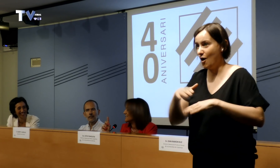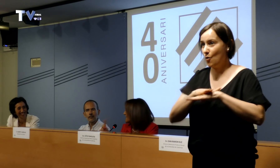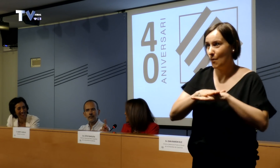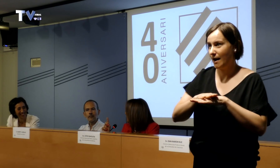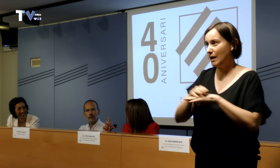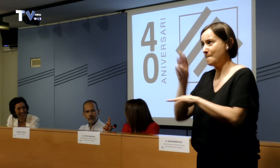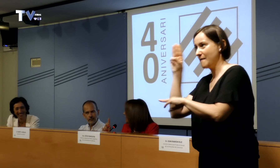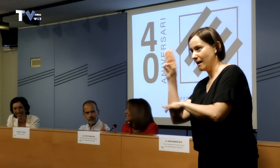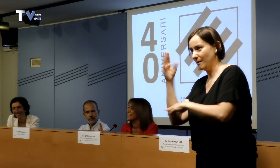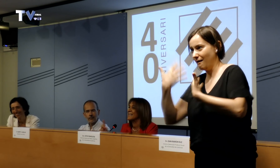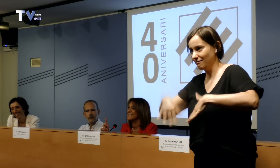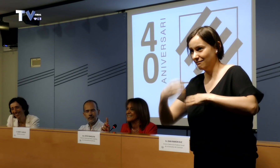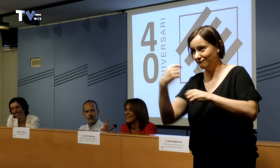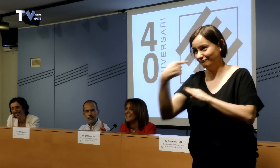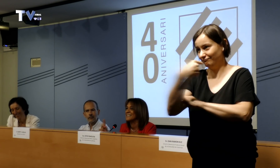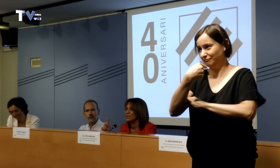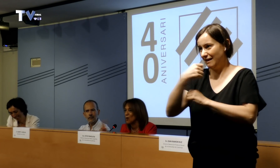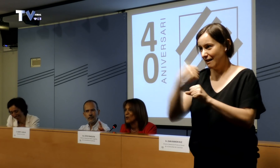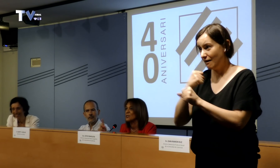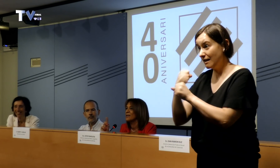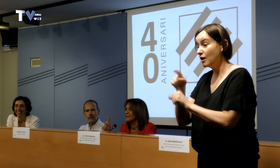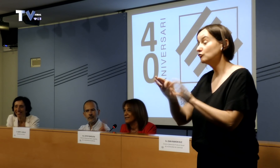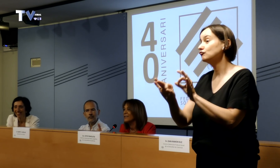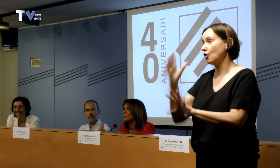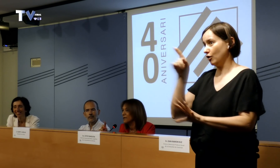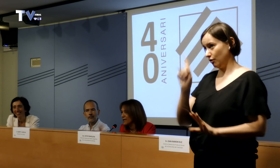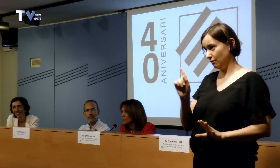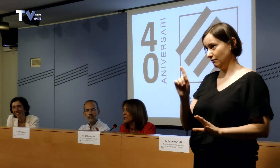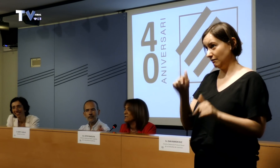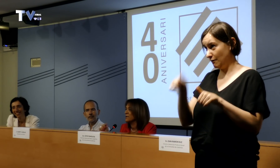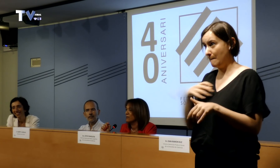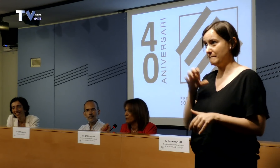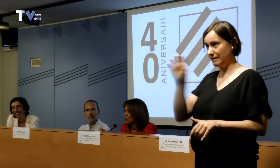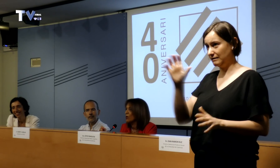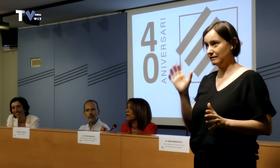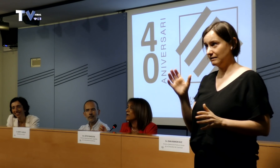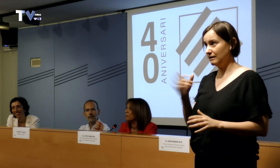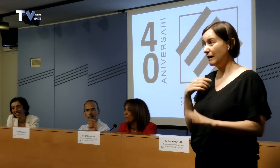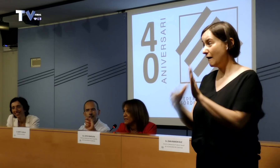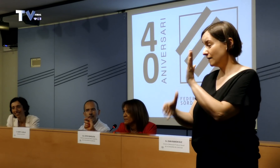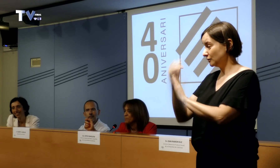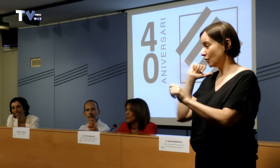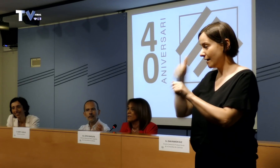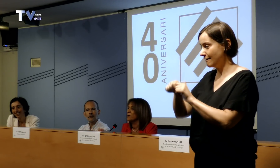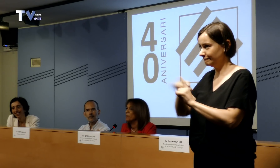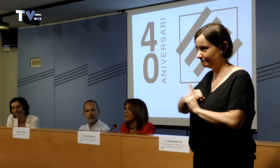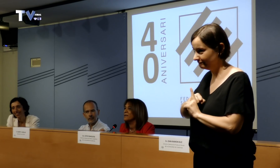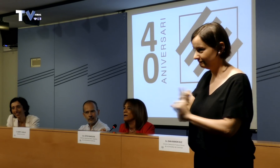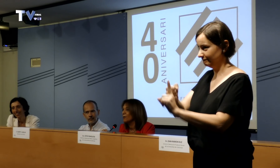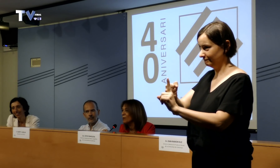és una de les grans, grans sorts que tenim en aquest país. Que soca empeny i empeny el